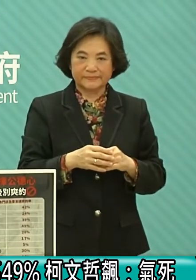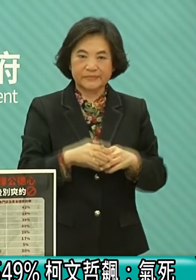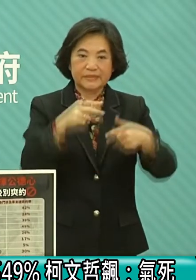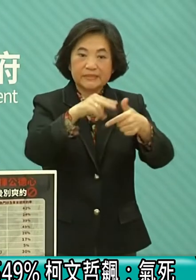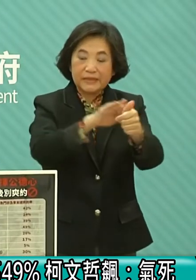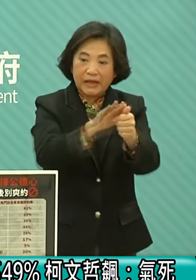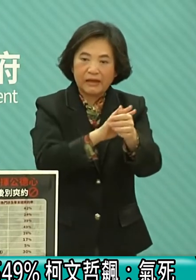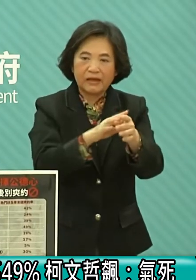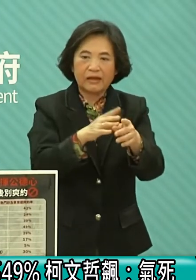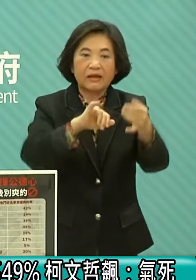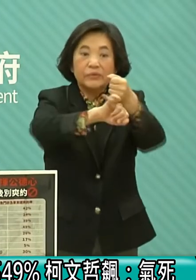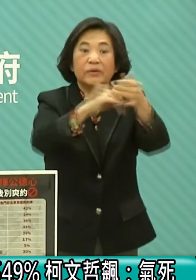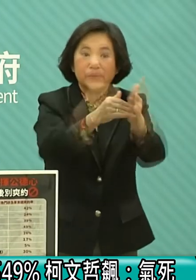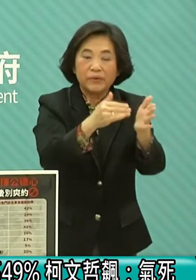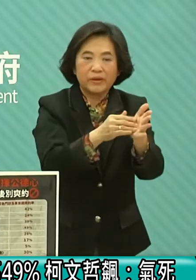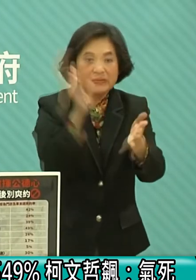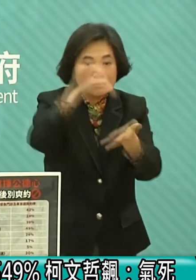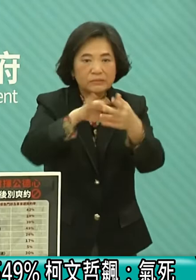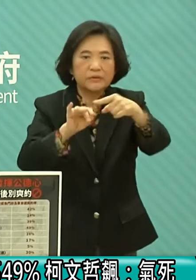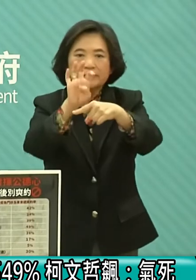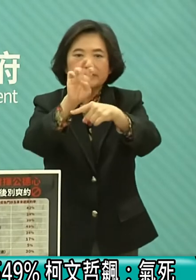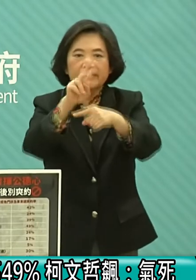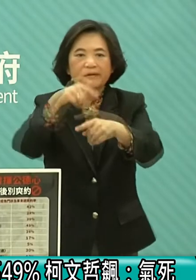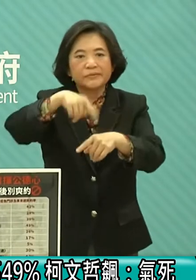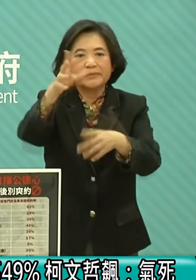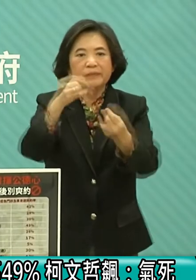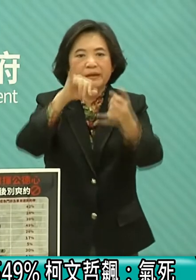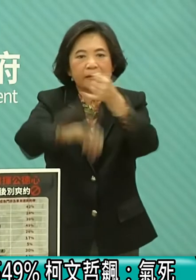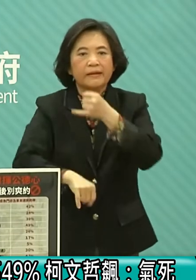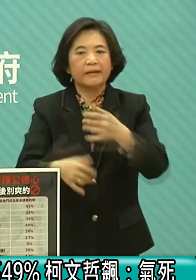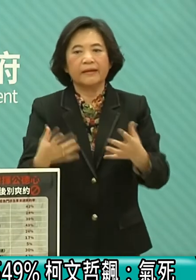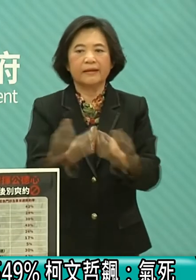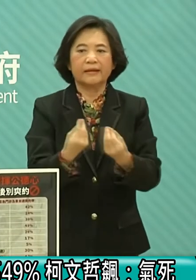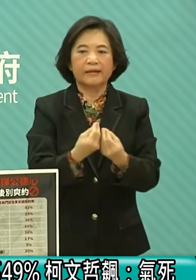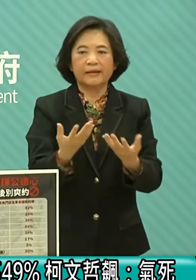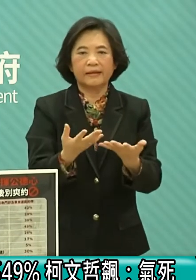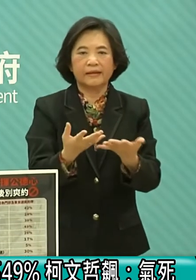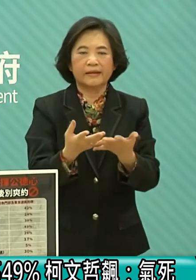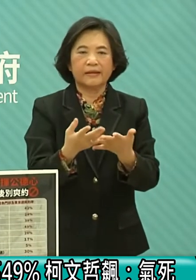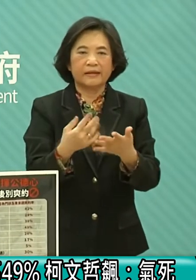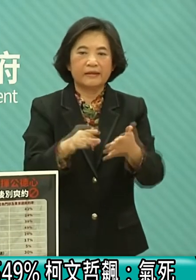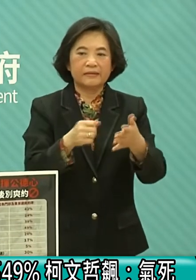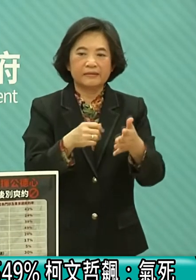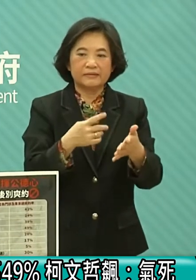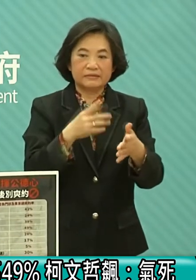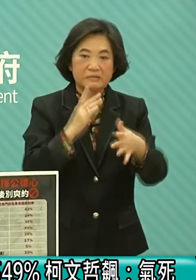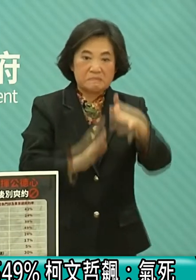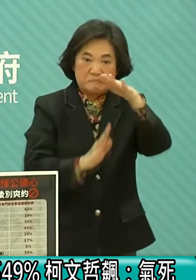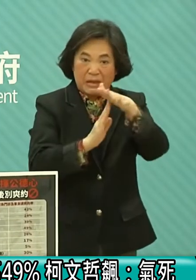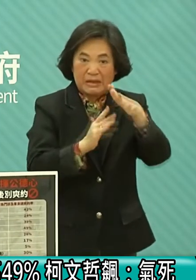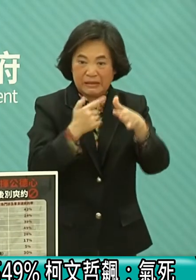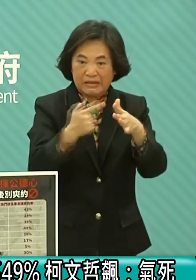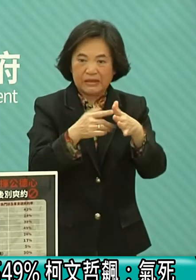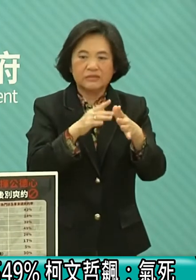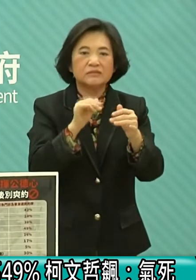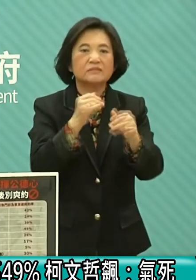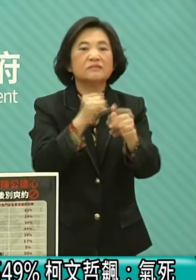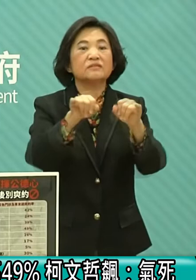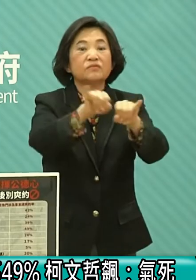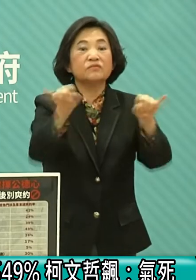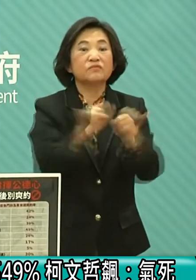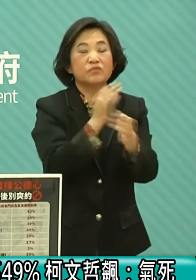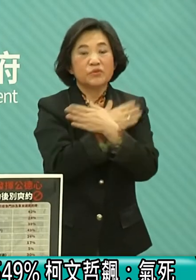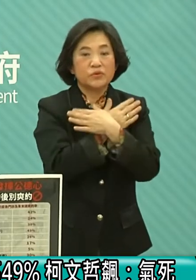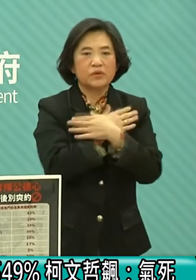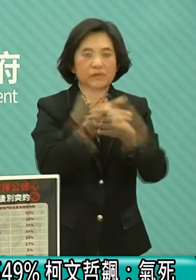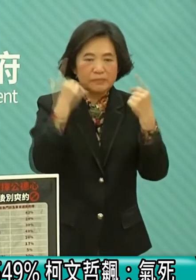仁爱医院哦，你跟人家预约，结果42%的半昏叫。哦，最高的是哪一个呢？妇幼医院，这